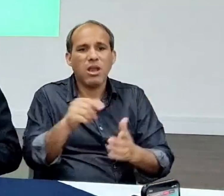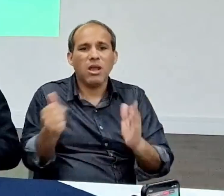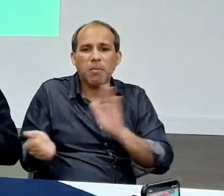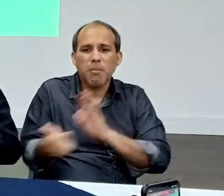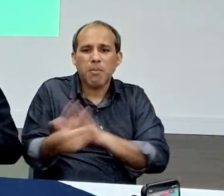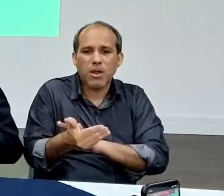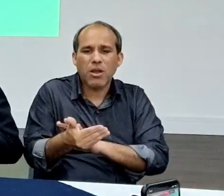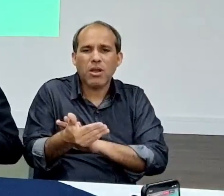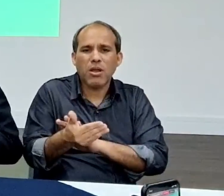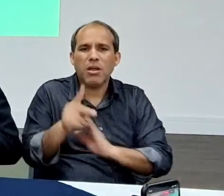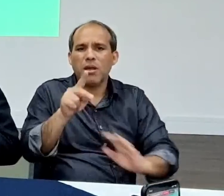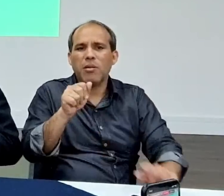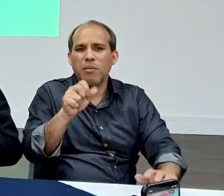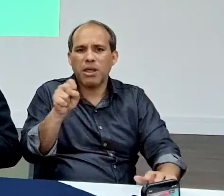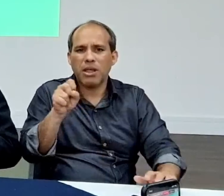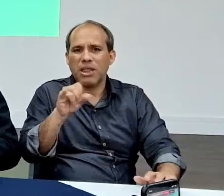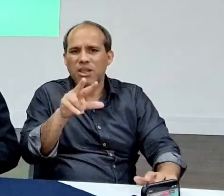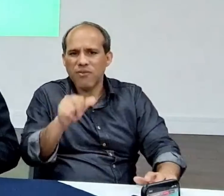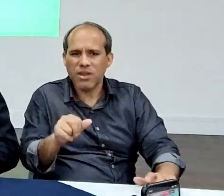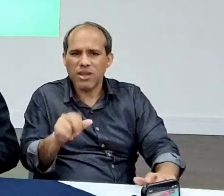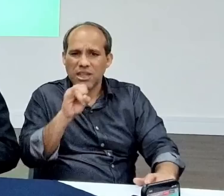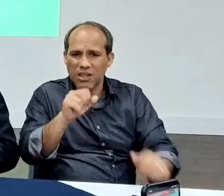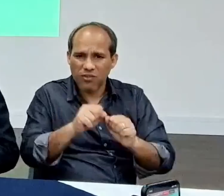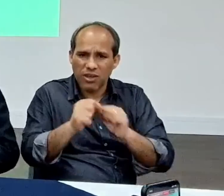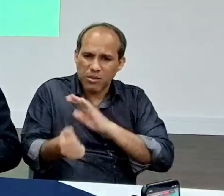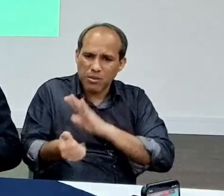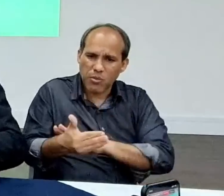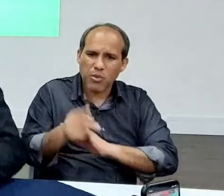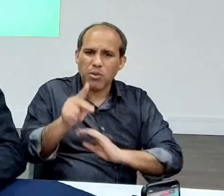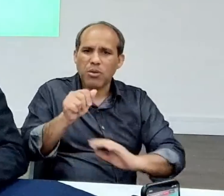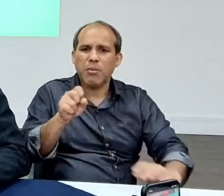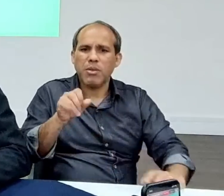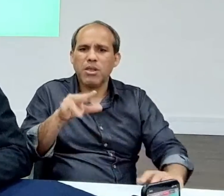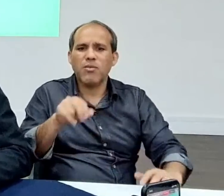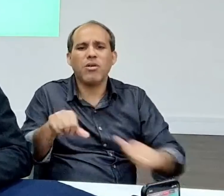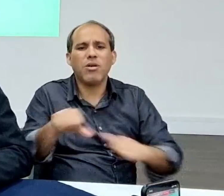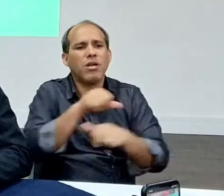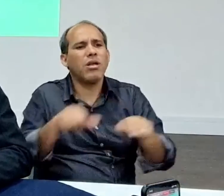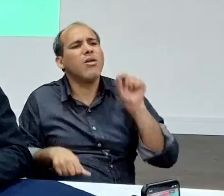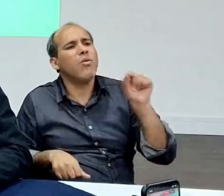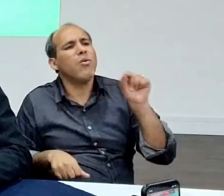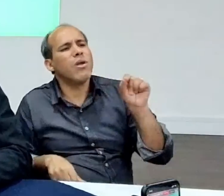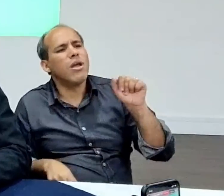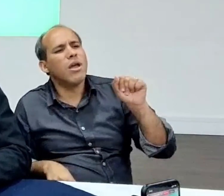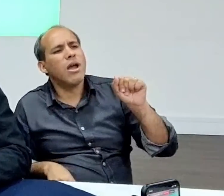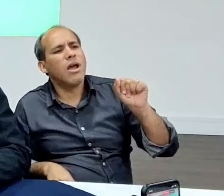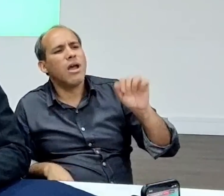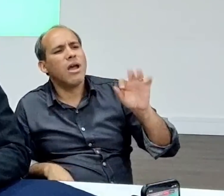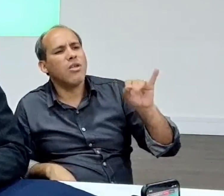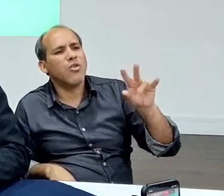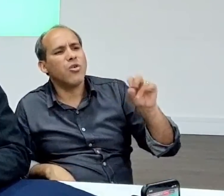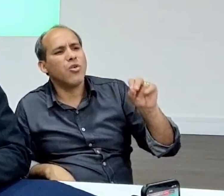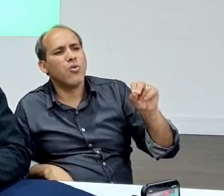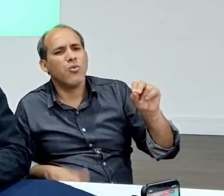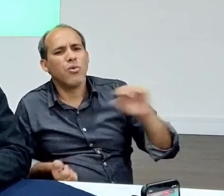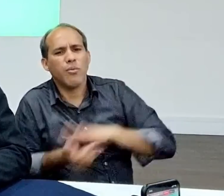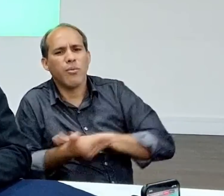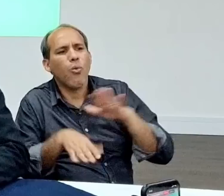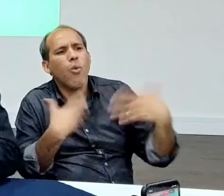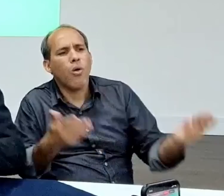ajuda aí. Se ele praticou corrupção passiva, está enquadrado. Cadê o ativo? Olha, se ele